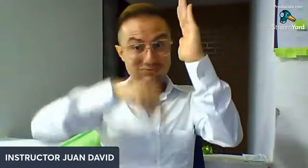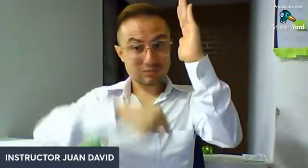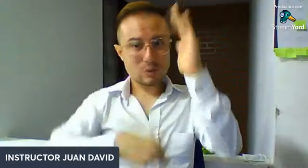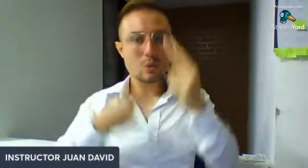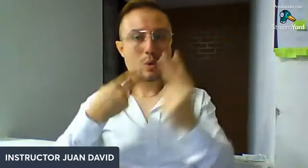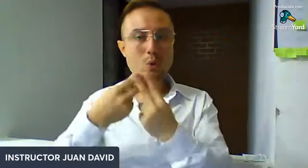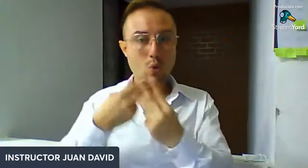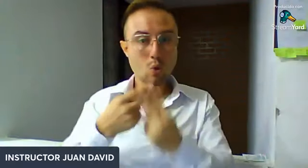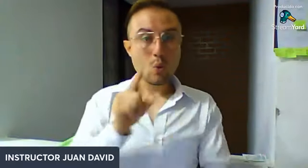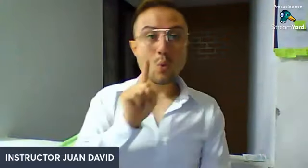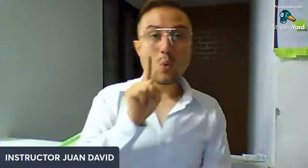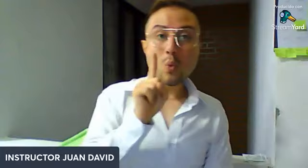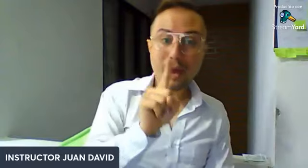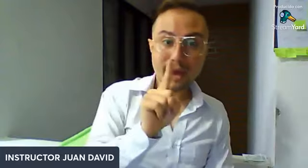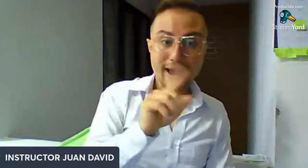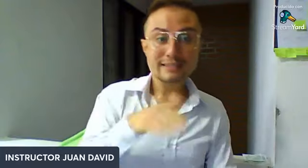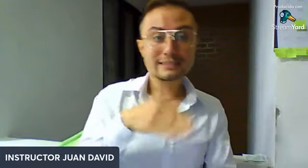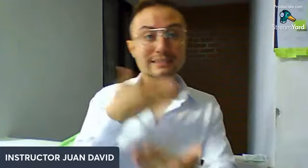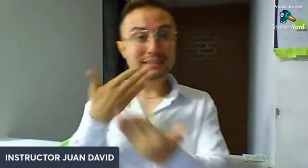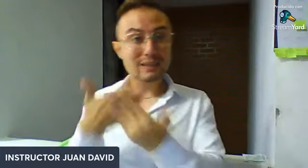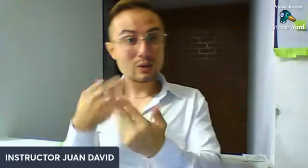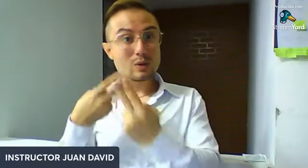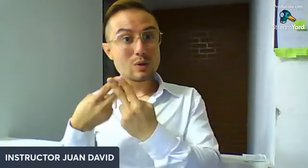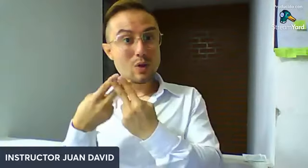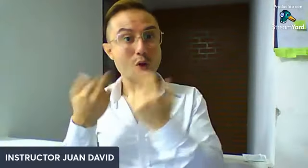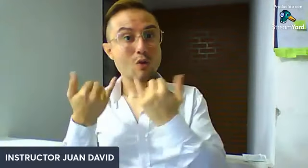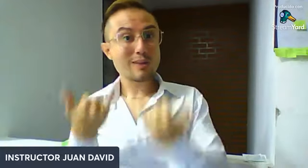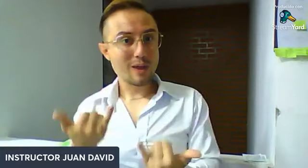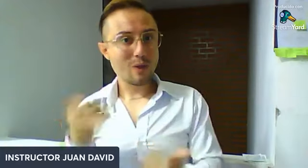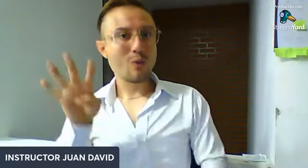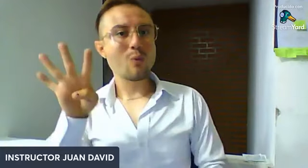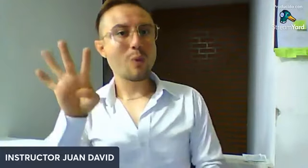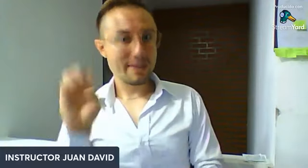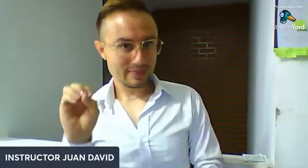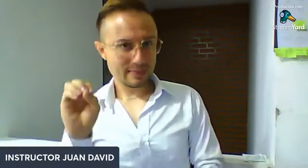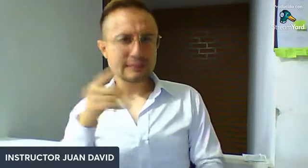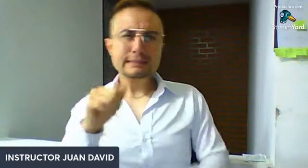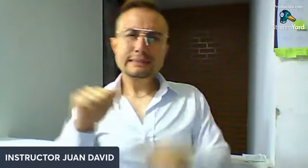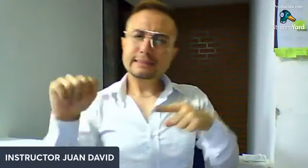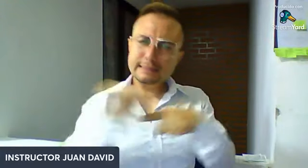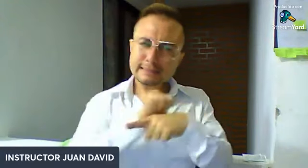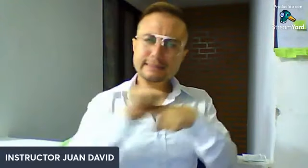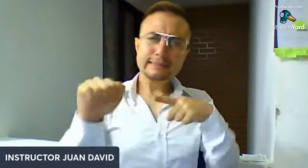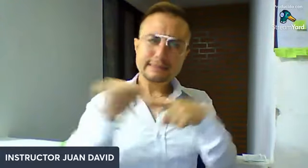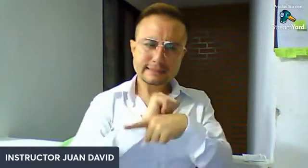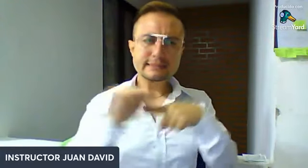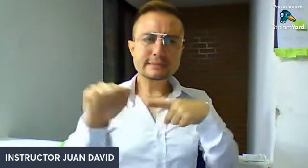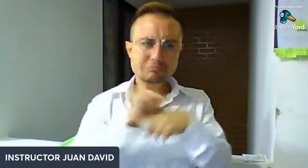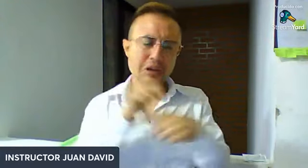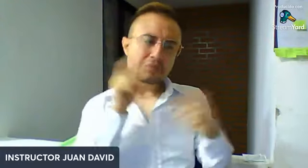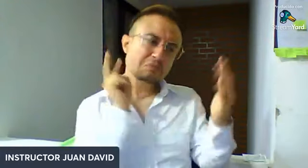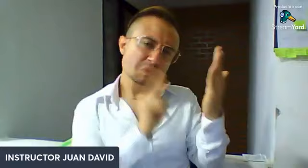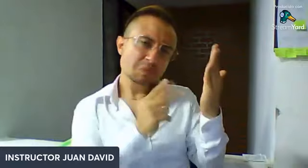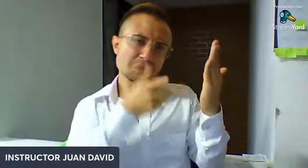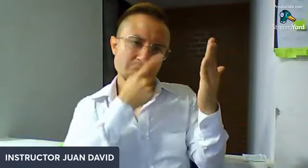olvide repasar, mirar de nuevo los envíos desde el video número 1 hasta el 40.